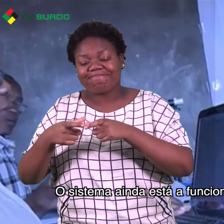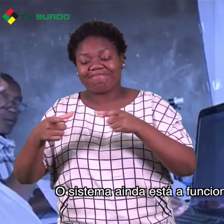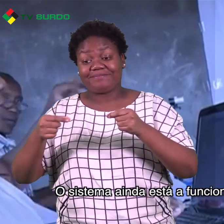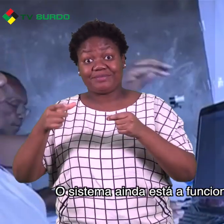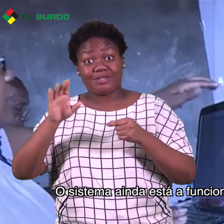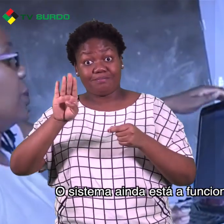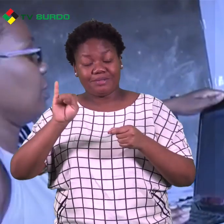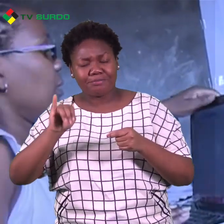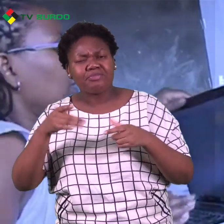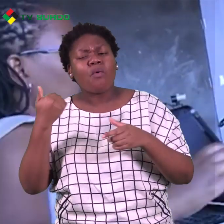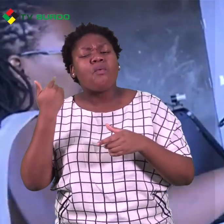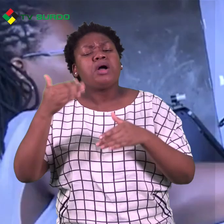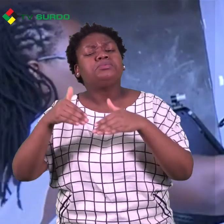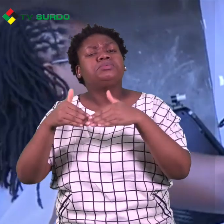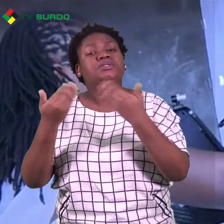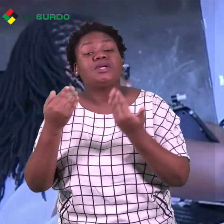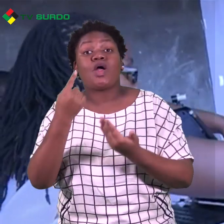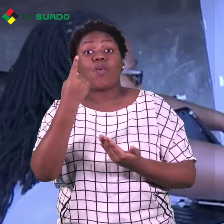experimental.